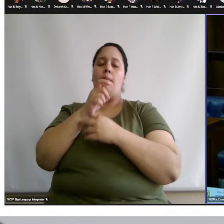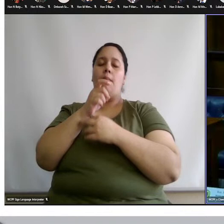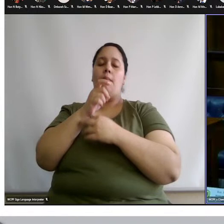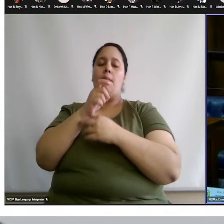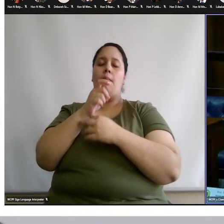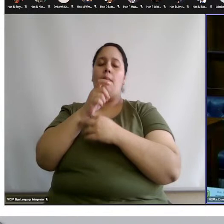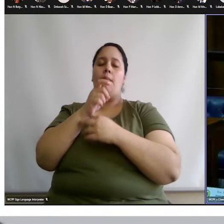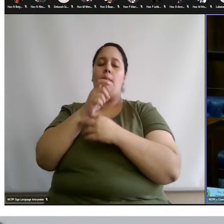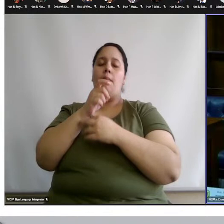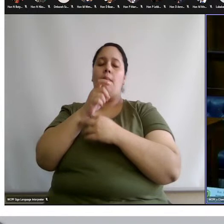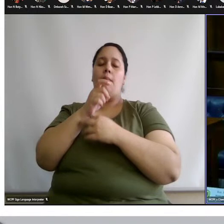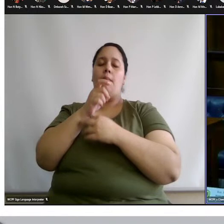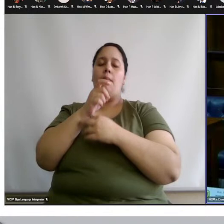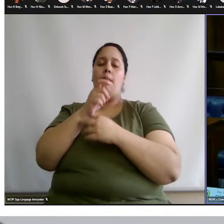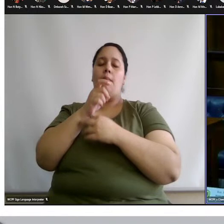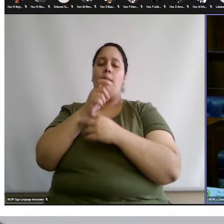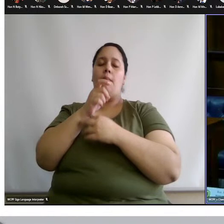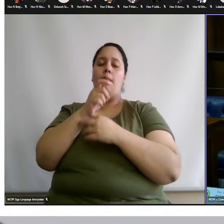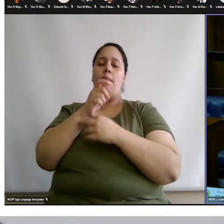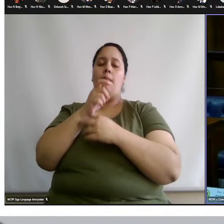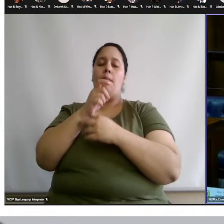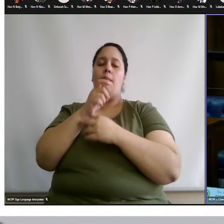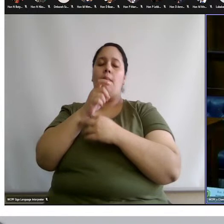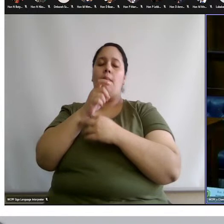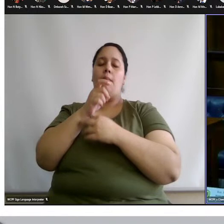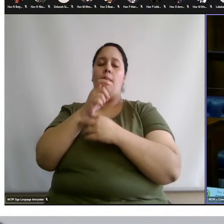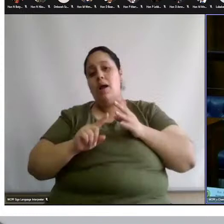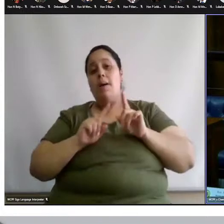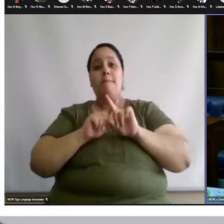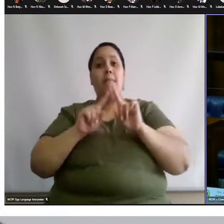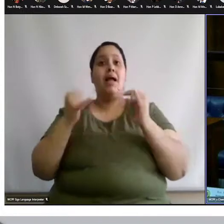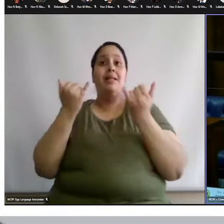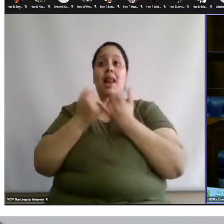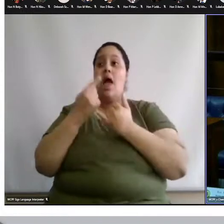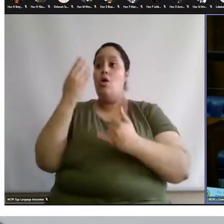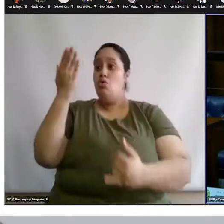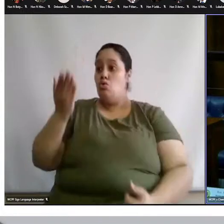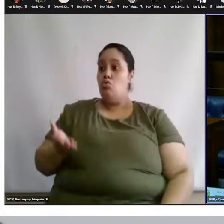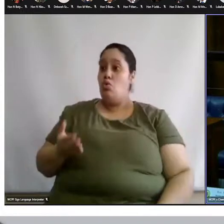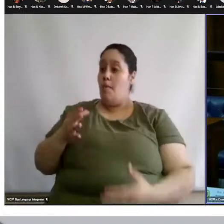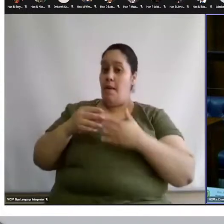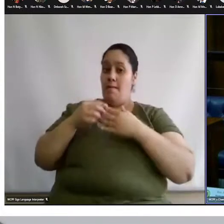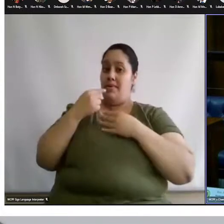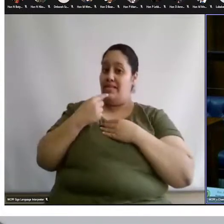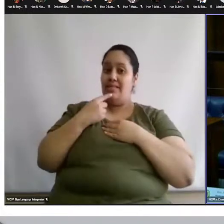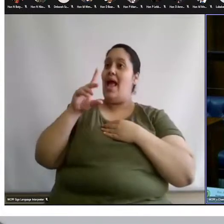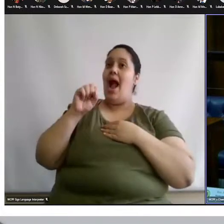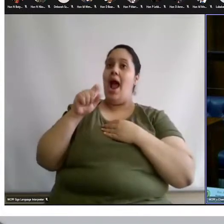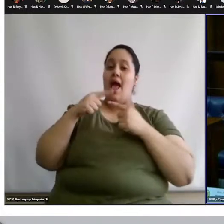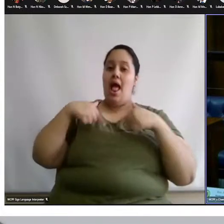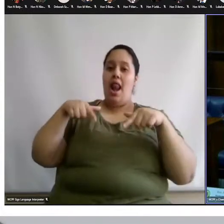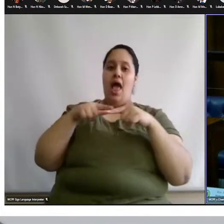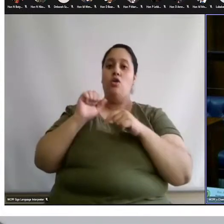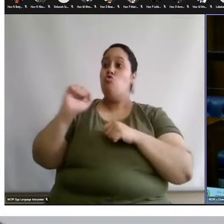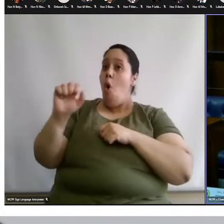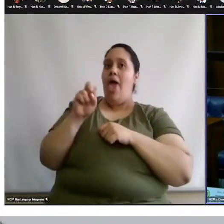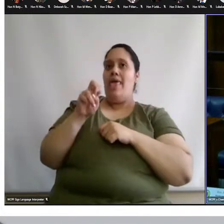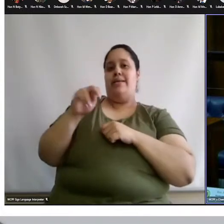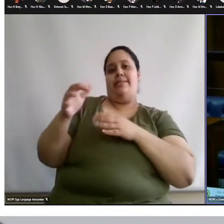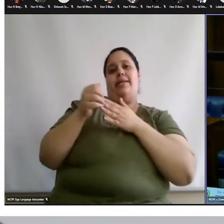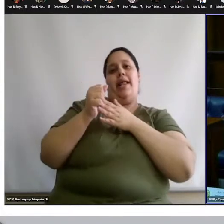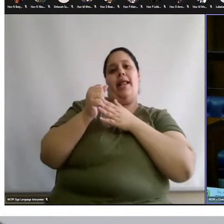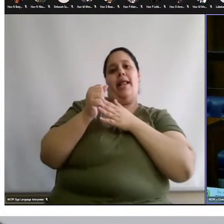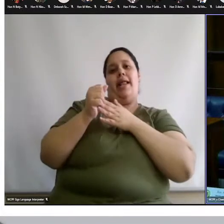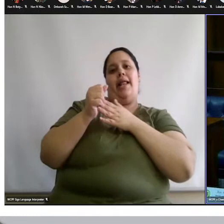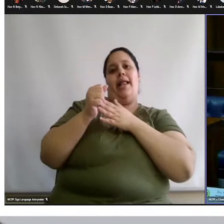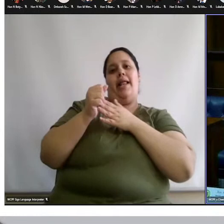come and support them with a turnaround strategy. Maar soos wat die agbare Dagmar nou gesê het met Kannaland, gaan sy ANC lede hom